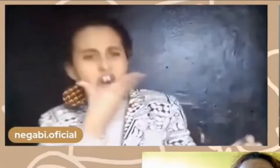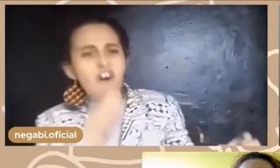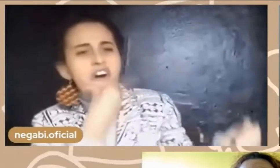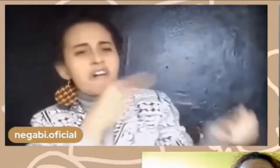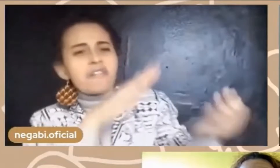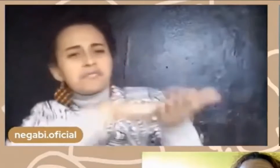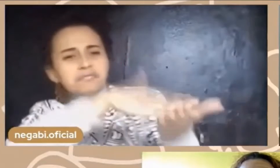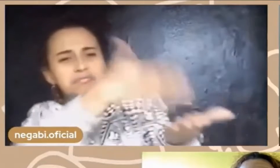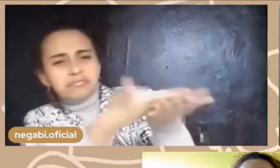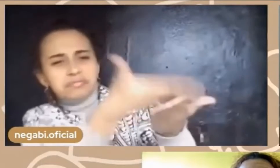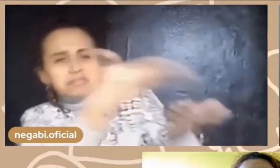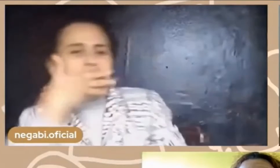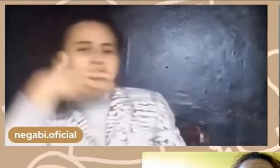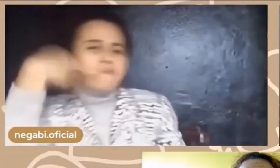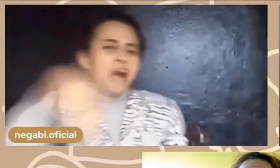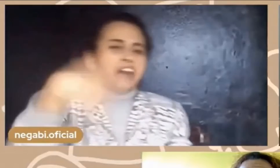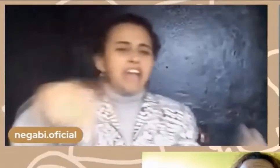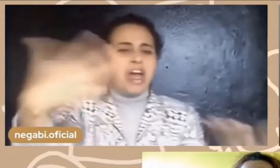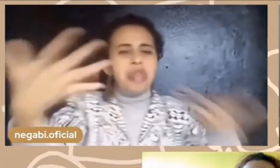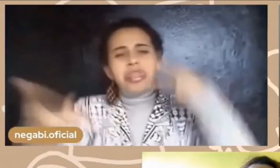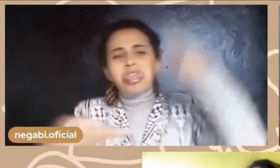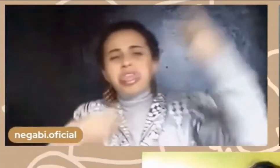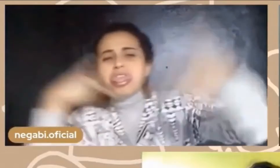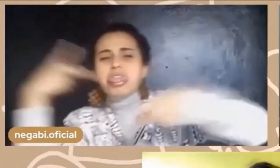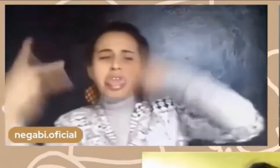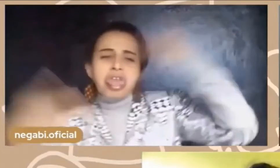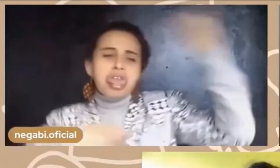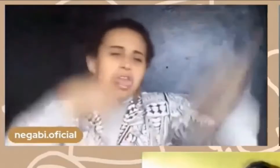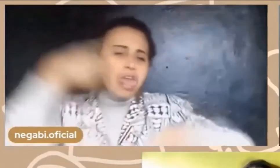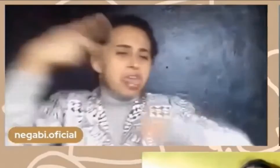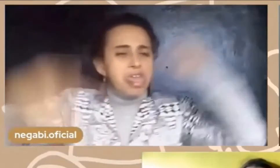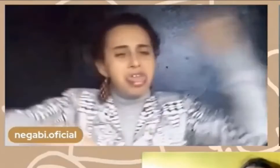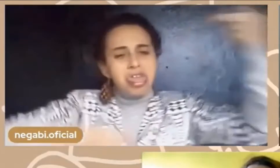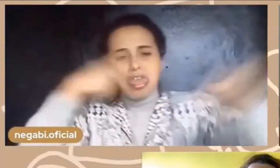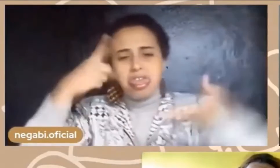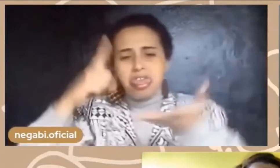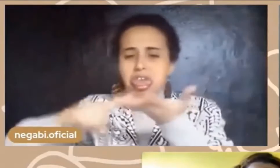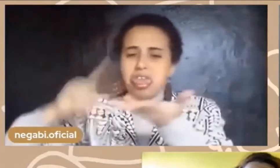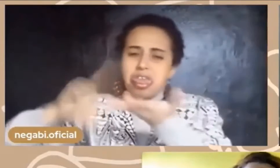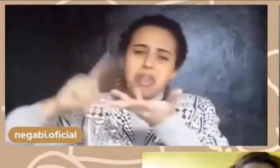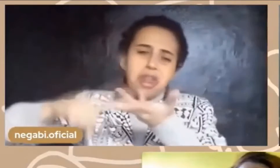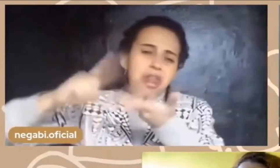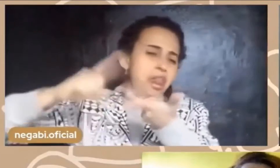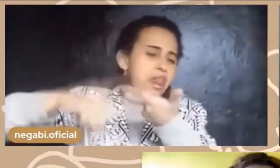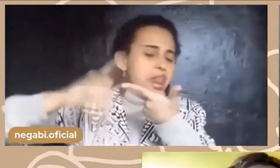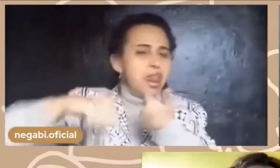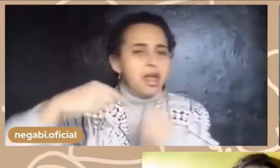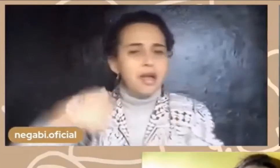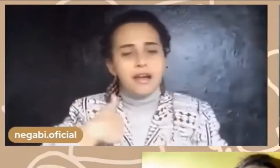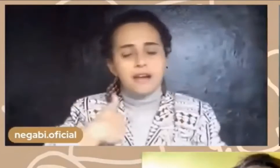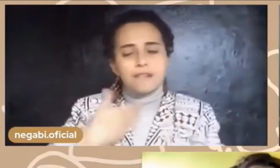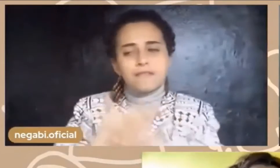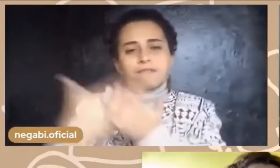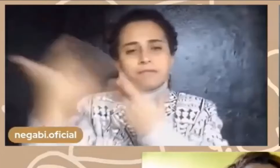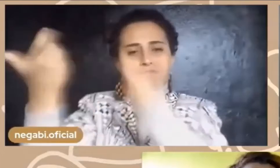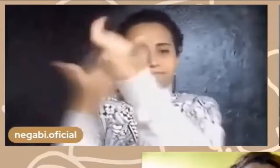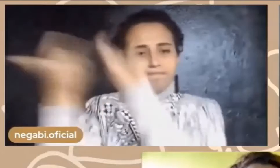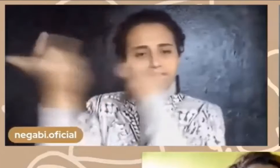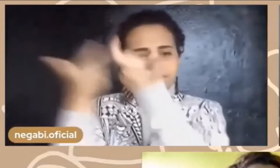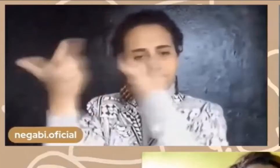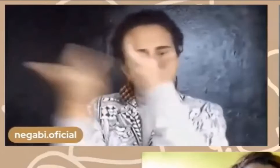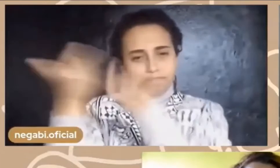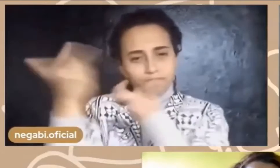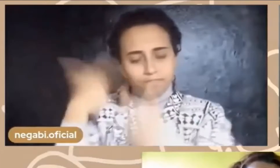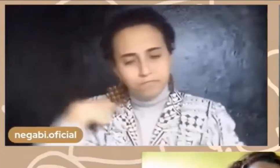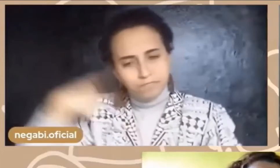ouvintes, ficaram furiosas porque elas falaram: Nossa, é um homem Na intérprete, verdade, melhor ter uma isso não mulher. pode, né? E elas reclamaram,